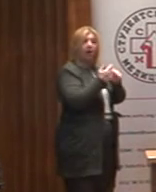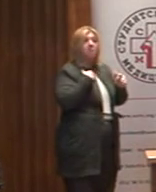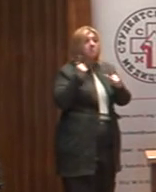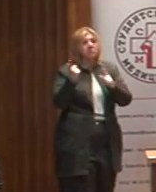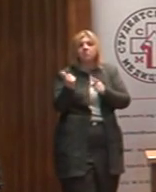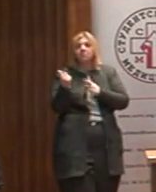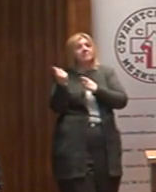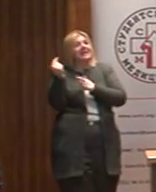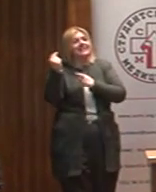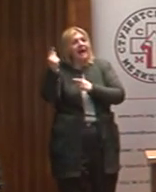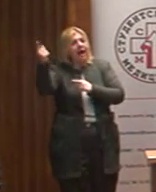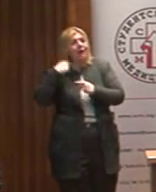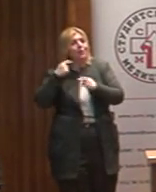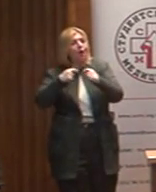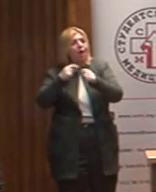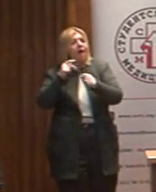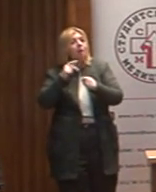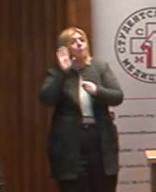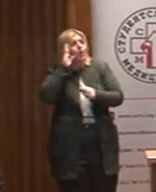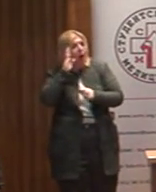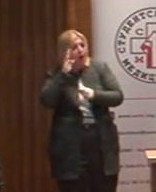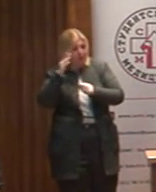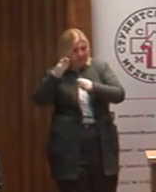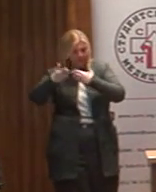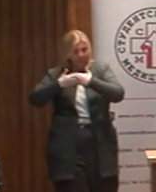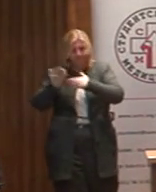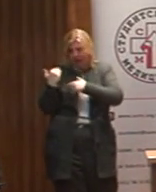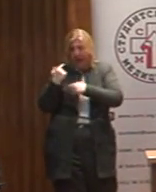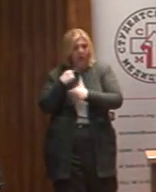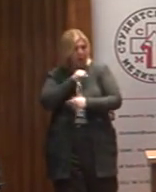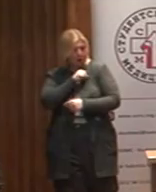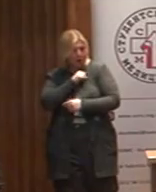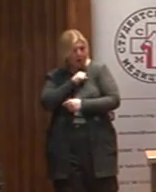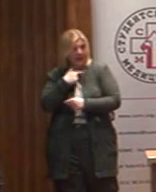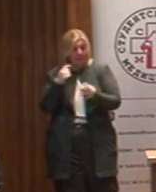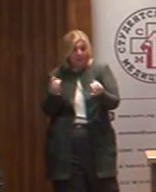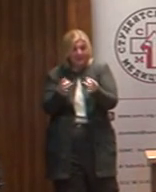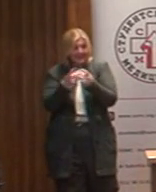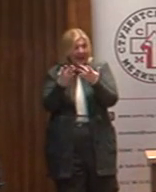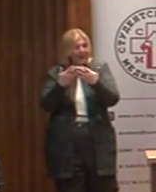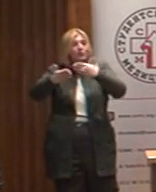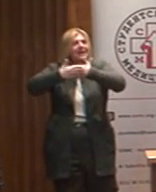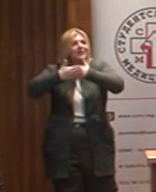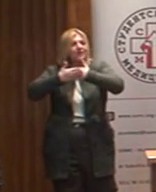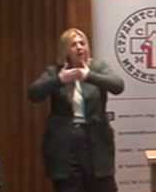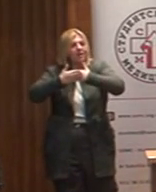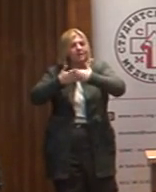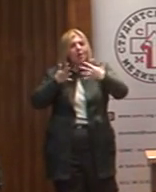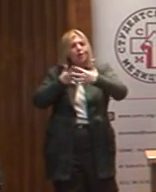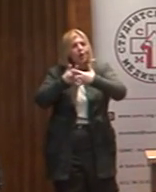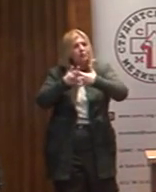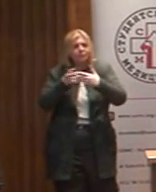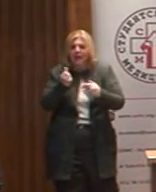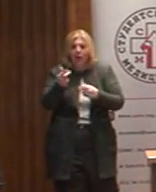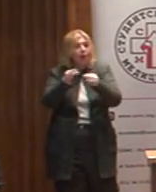udrugu i Beograda pre neke 3 godine. Veliko moju sreću sađivalo se nekoliko projekata i po mom